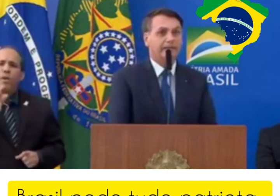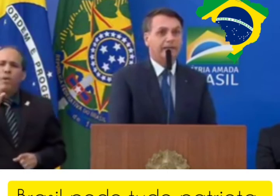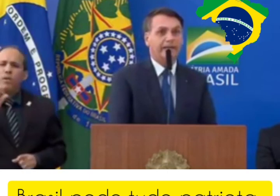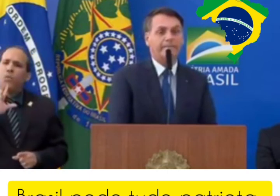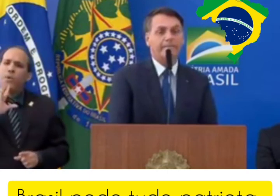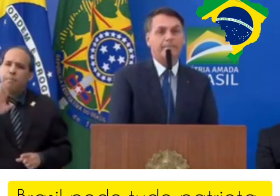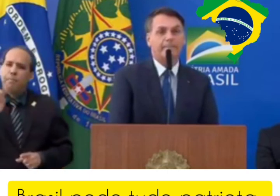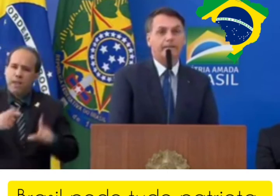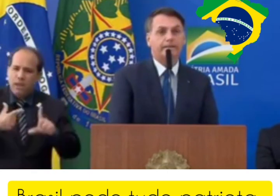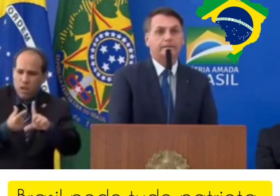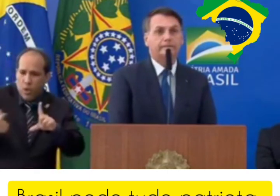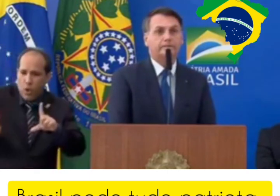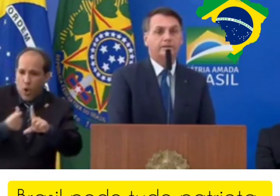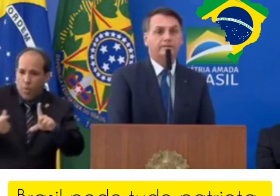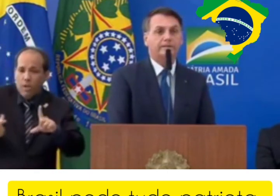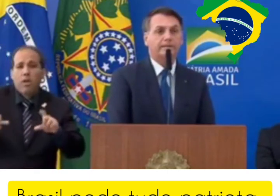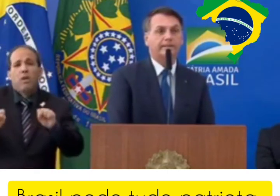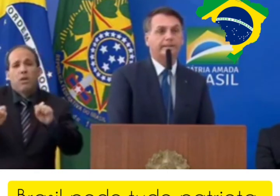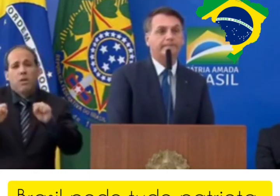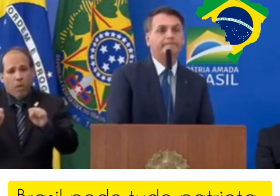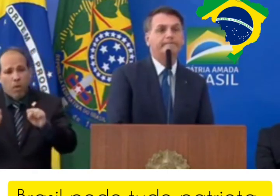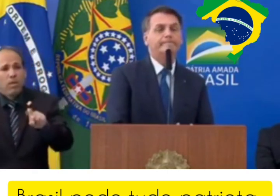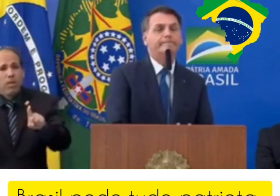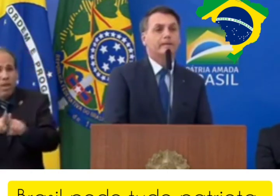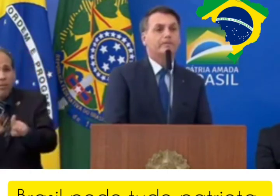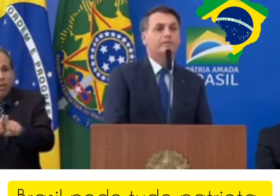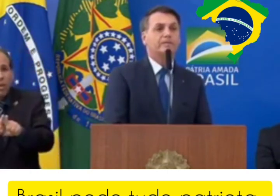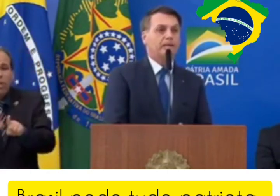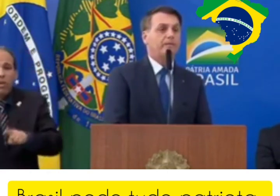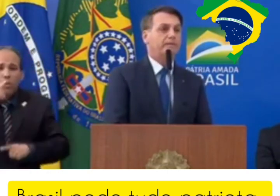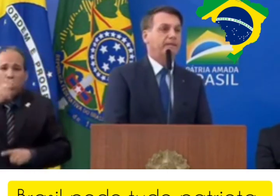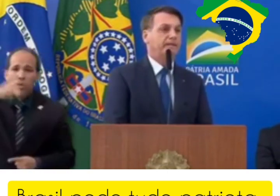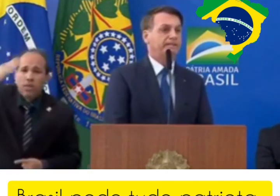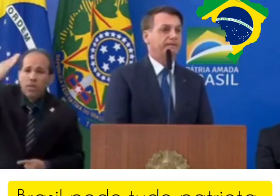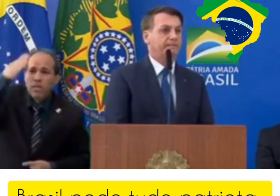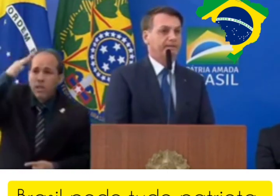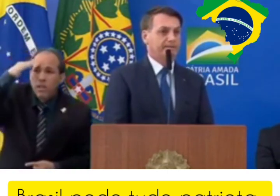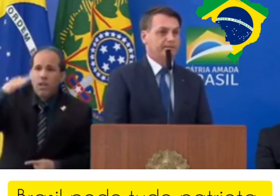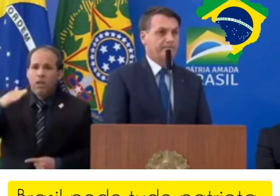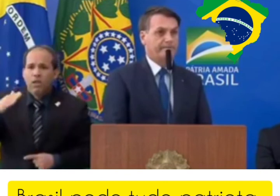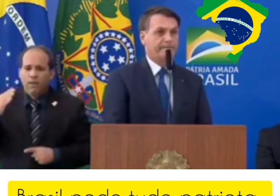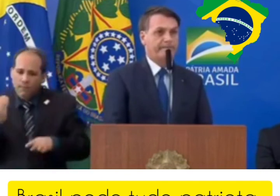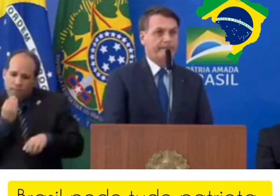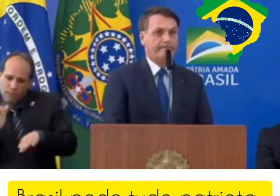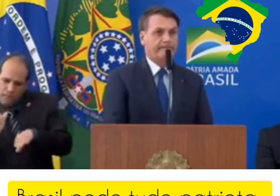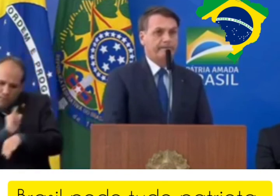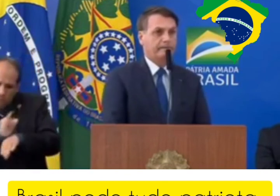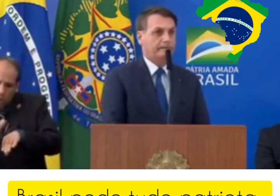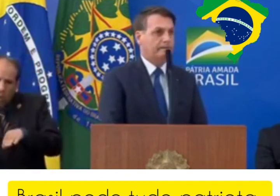E poderá, no nosso entender, buscar uma alternativa para isso.